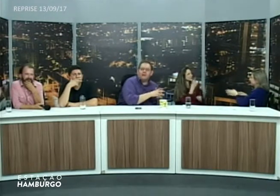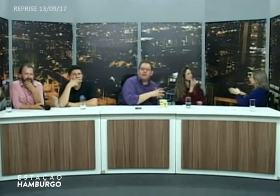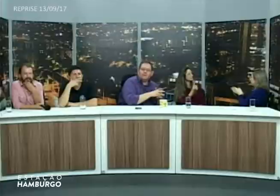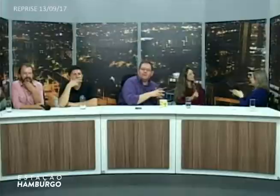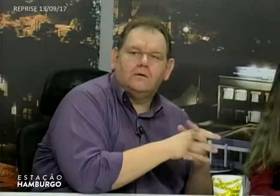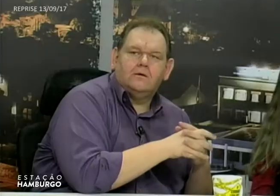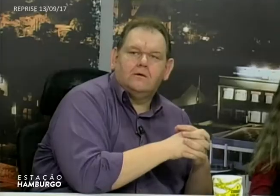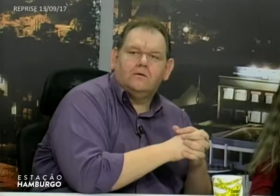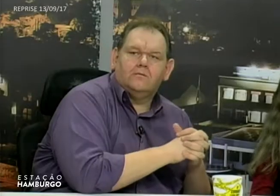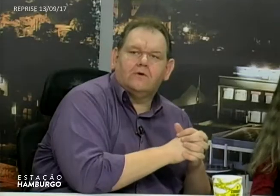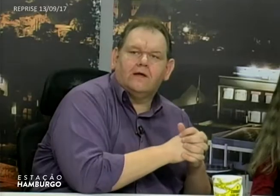né?